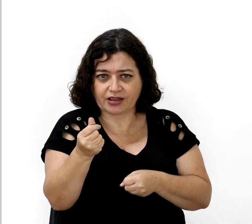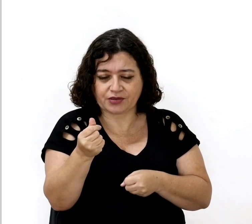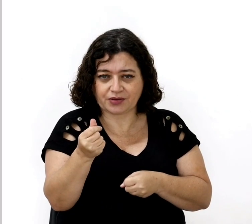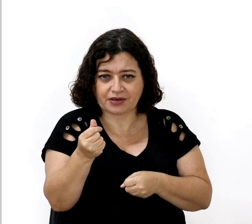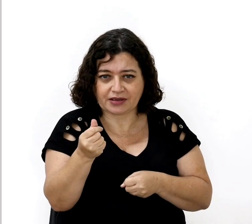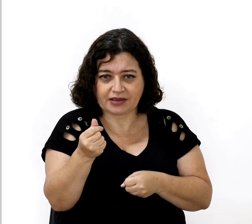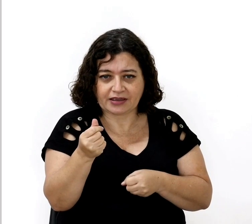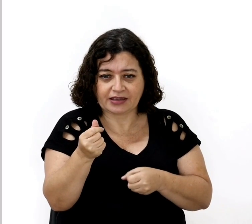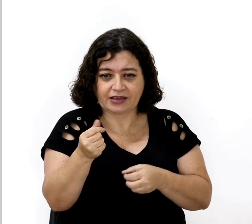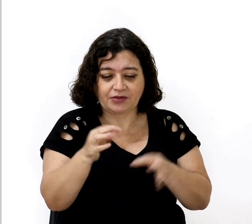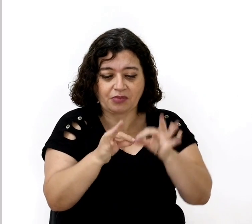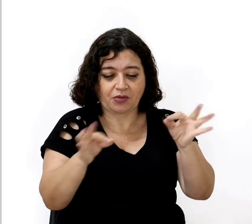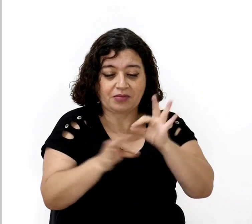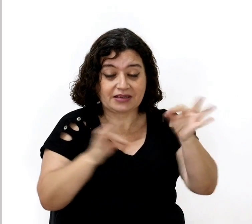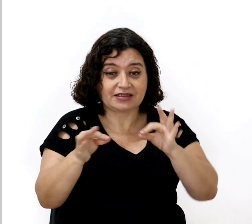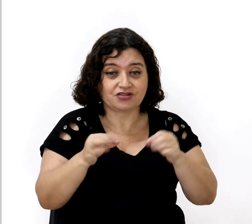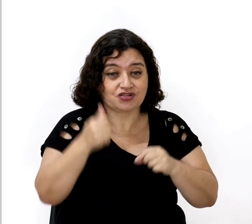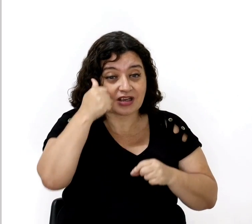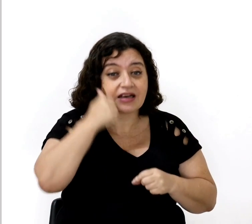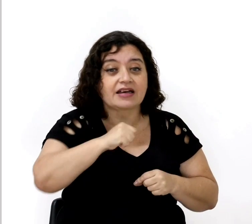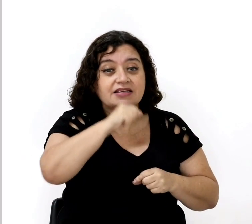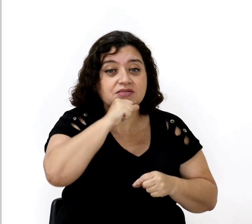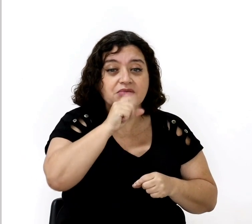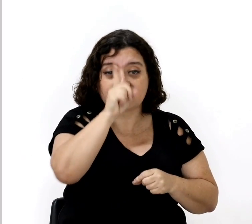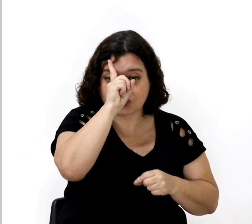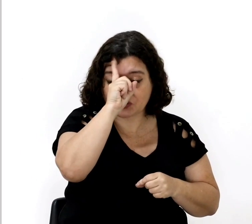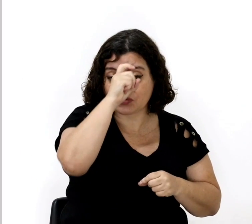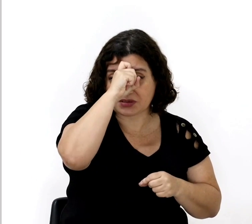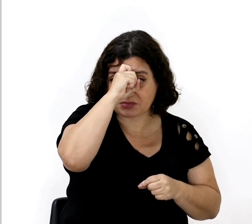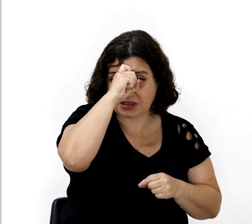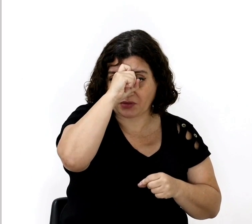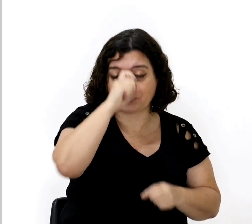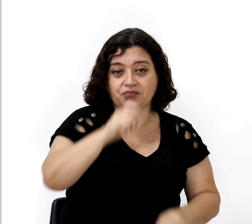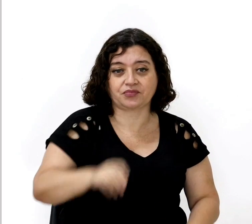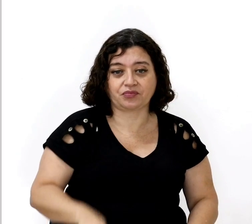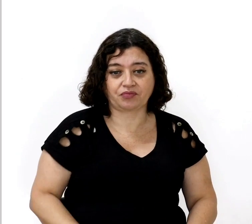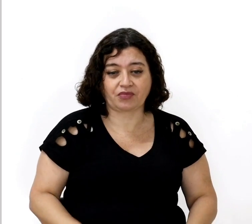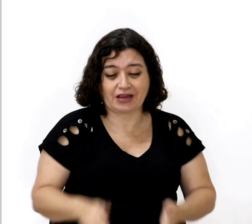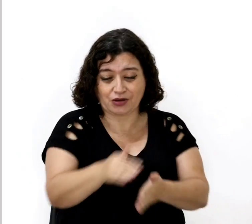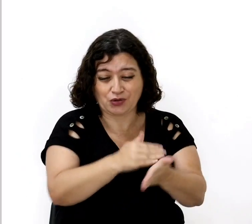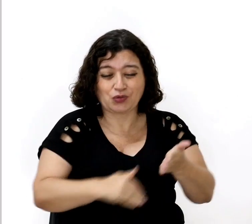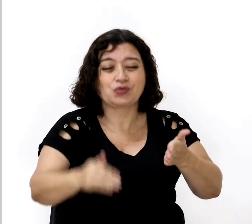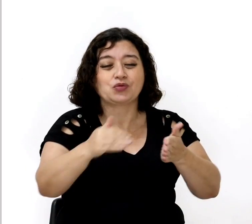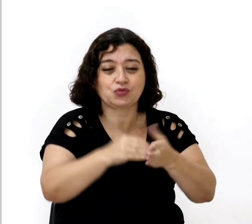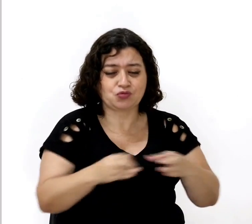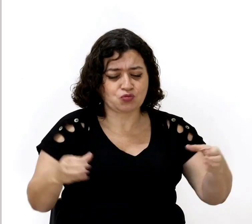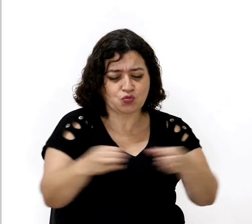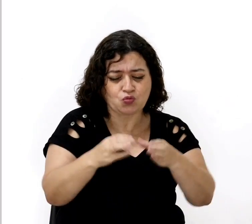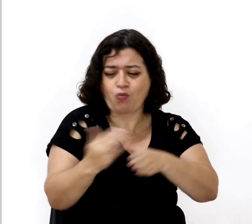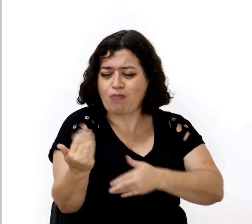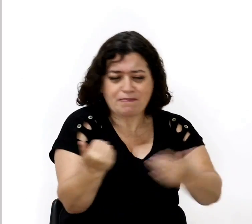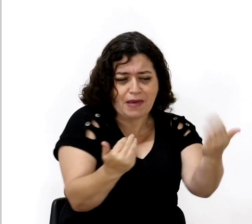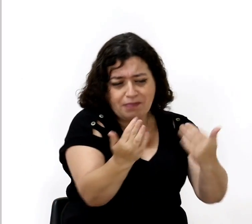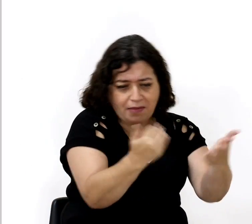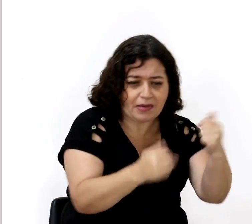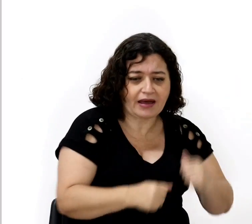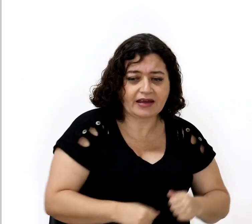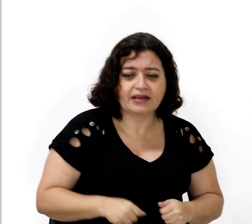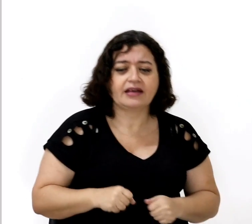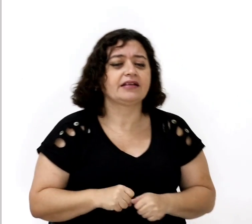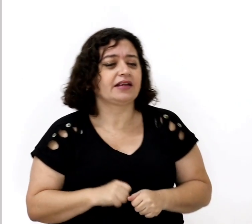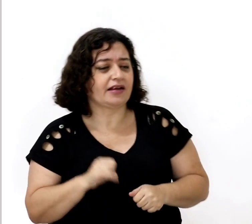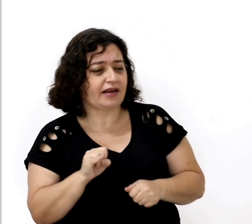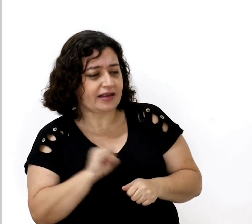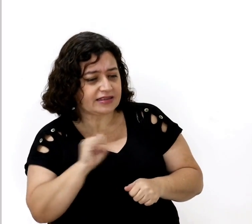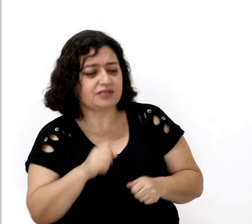nós vamos presentear as mães do hospital. Então juntamos toda a turma, toda a galera, e as